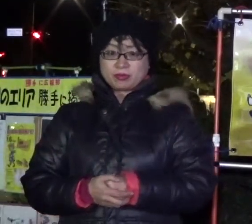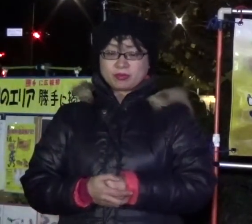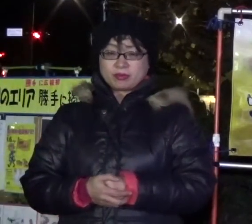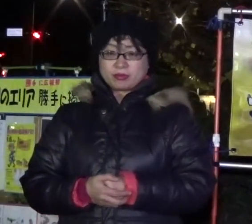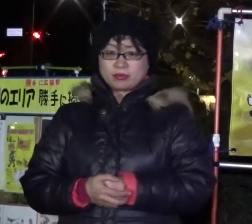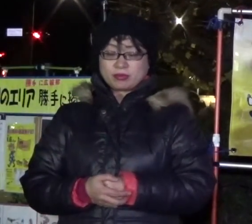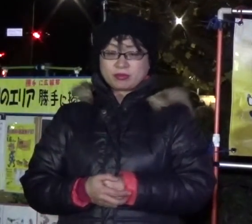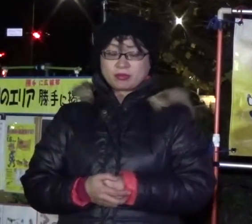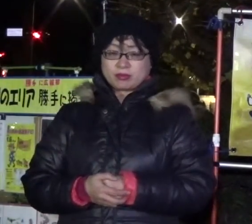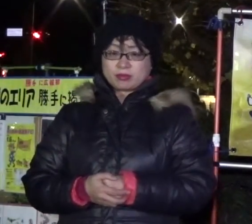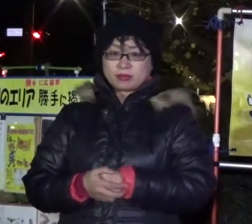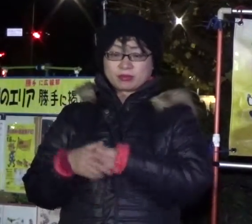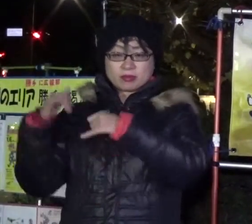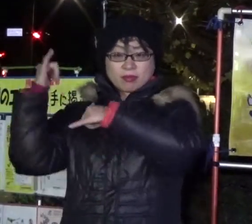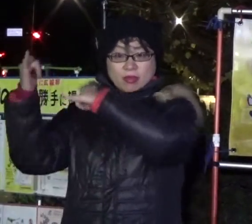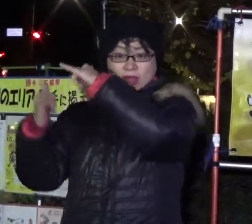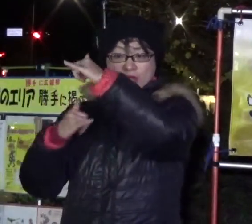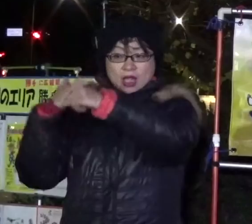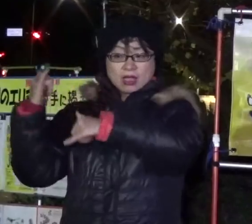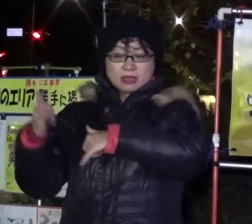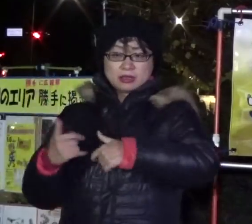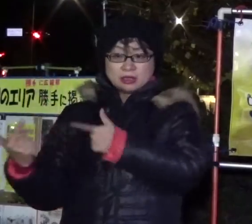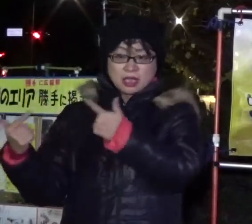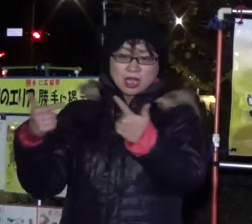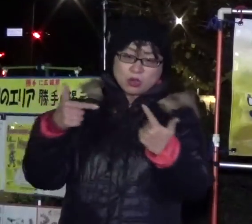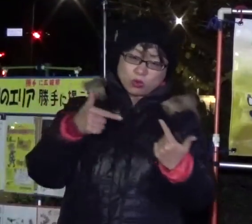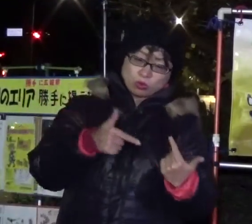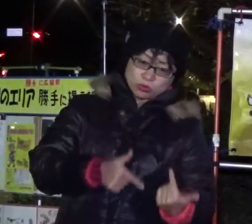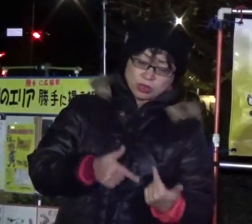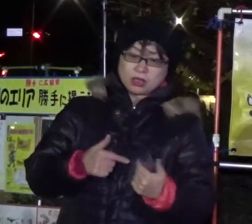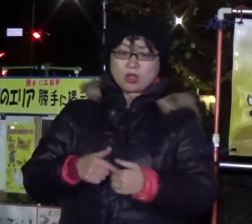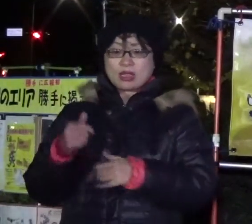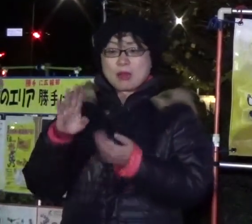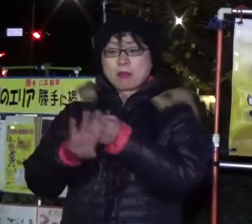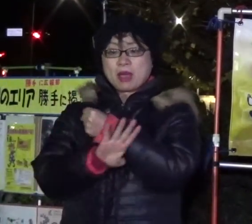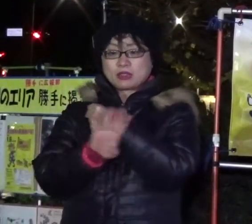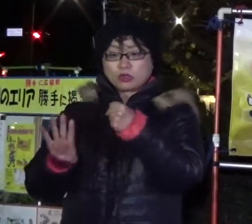時代遅れの原発いらない、